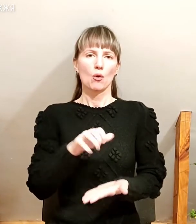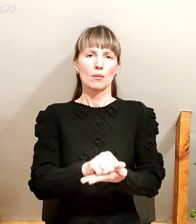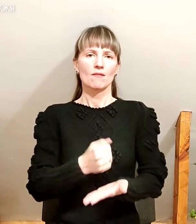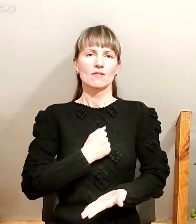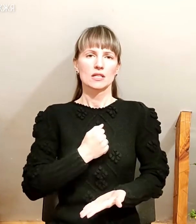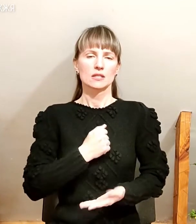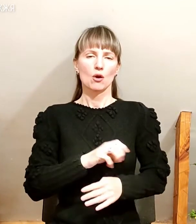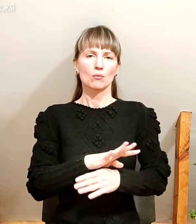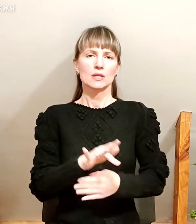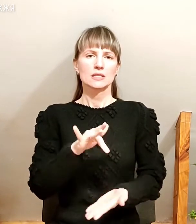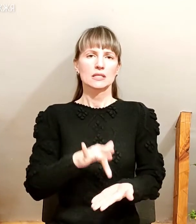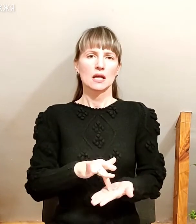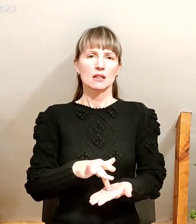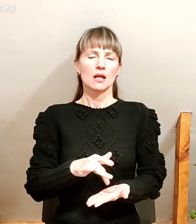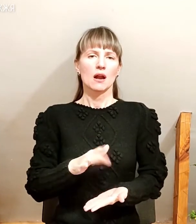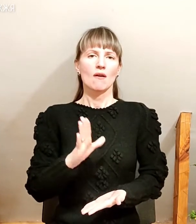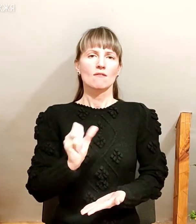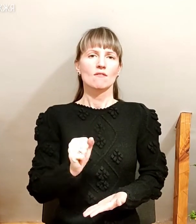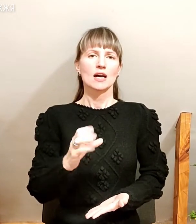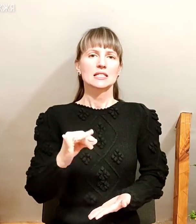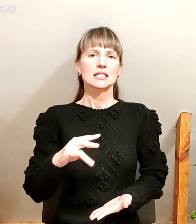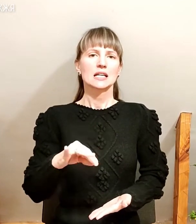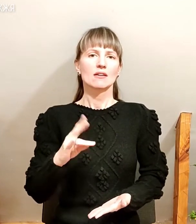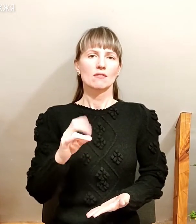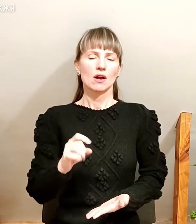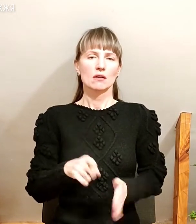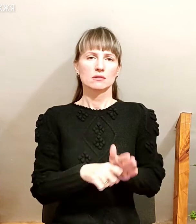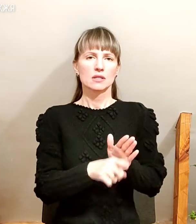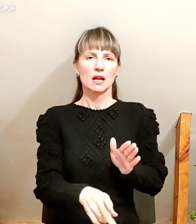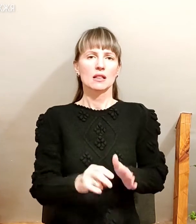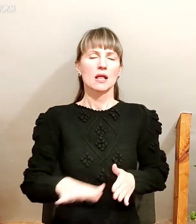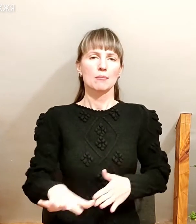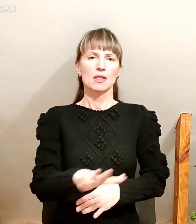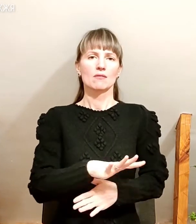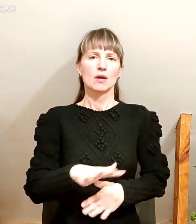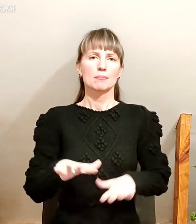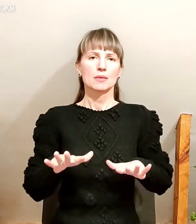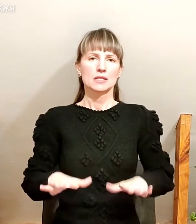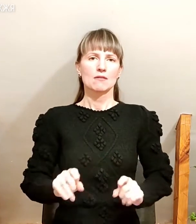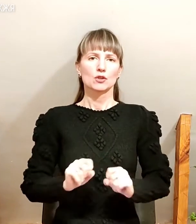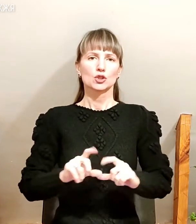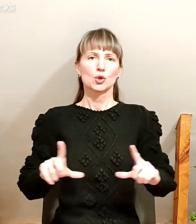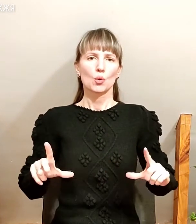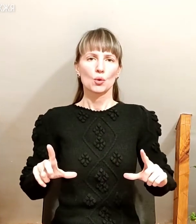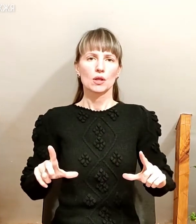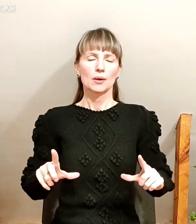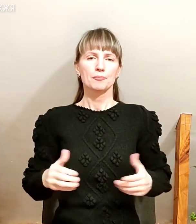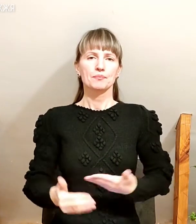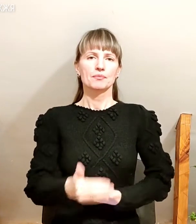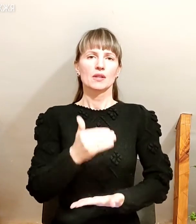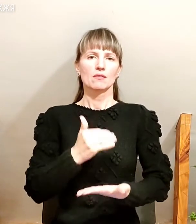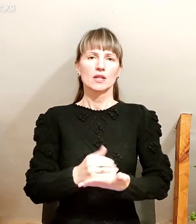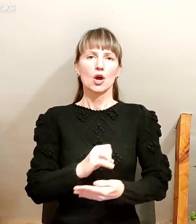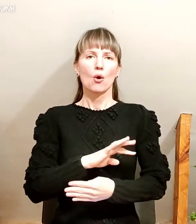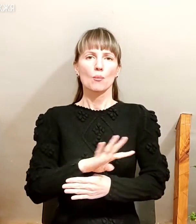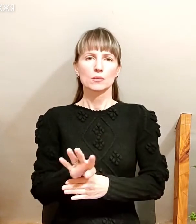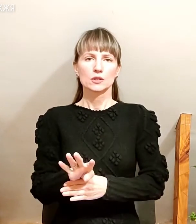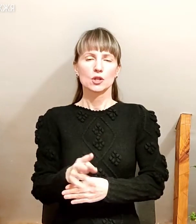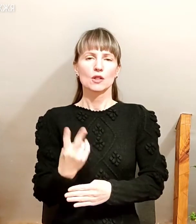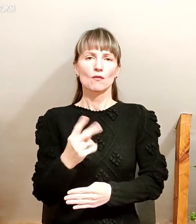пункту Васильівка. Снаряди прилетіли на подвір'я місцевої школи. Внаслідок обстрілу двоє людей